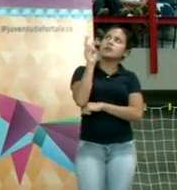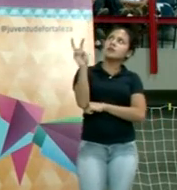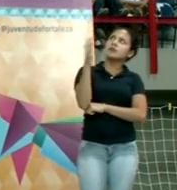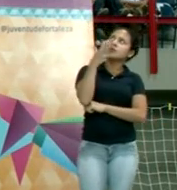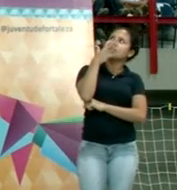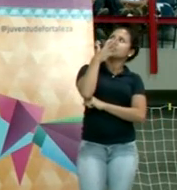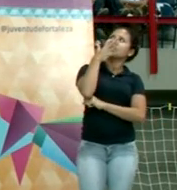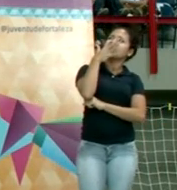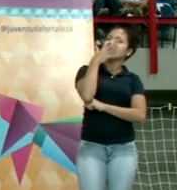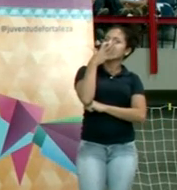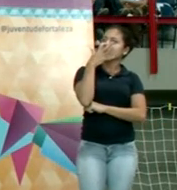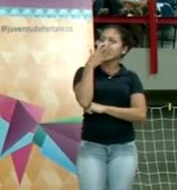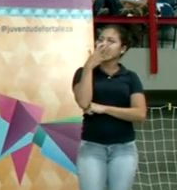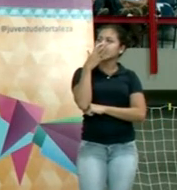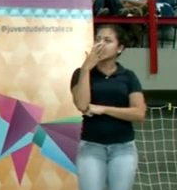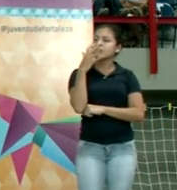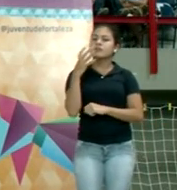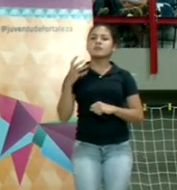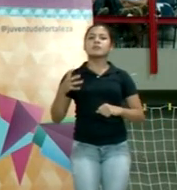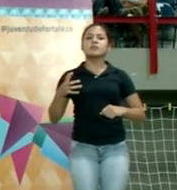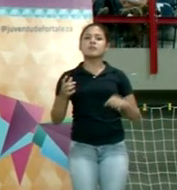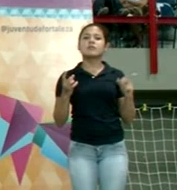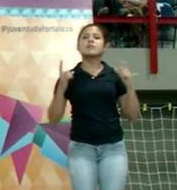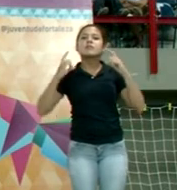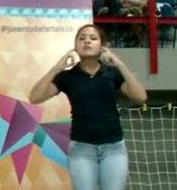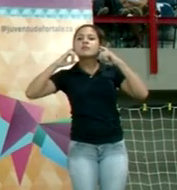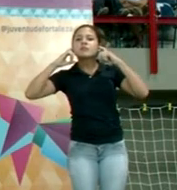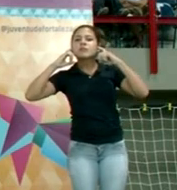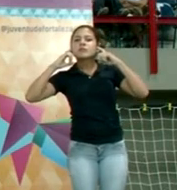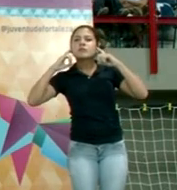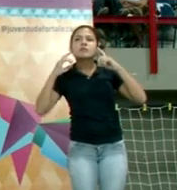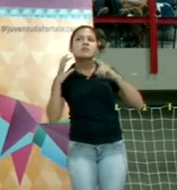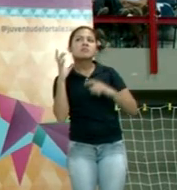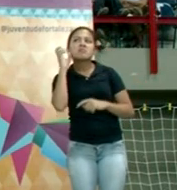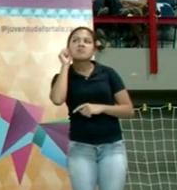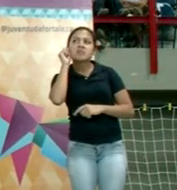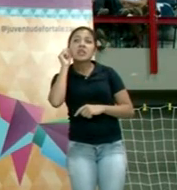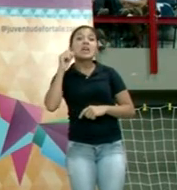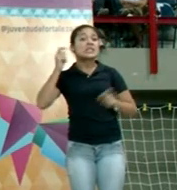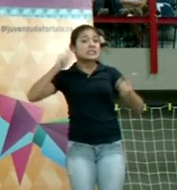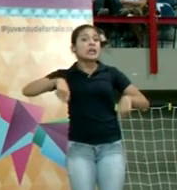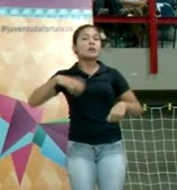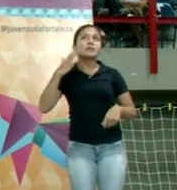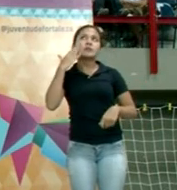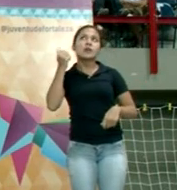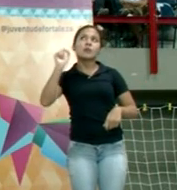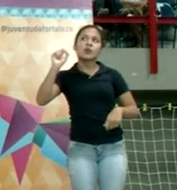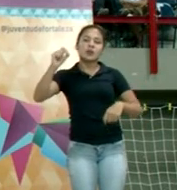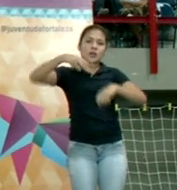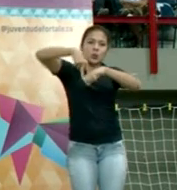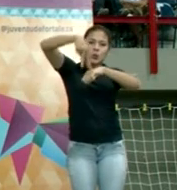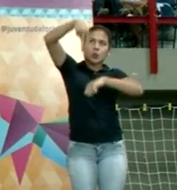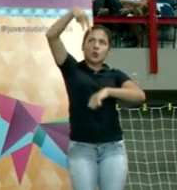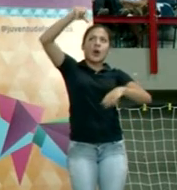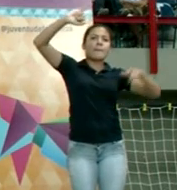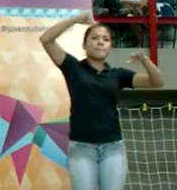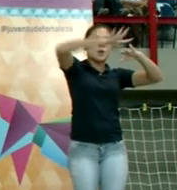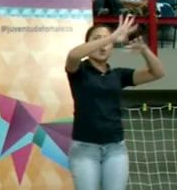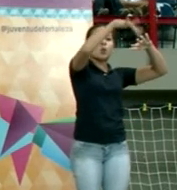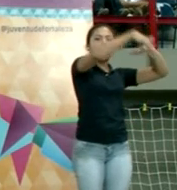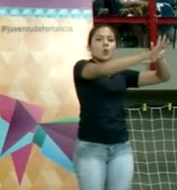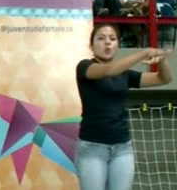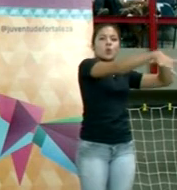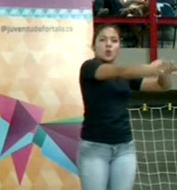antena. Tenta escutar alguma coisa sem usar o aparelho. Você sabe que está saindo um monte de ondas de lá, mas você não escuta